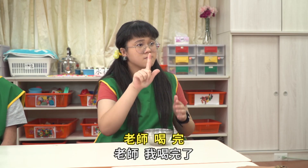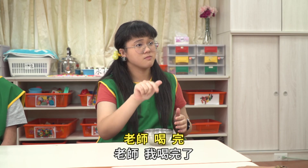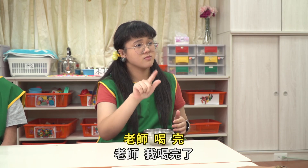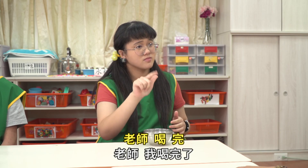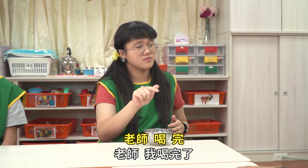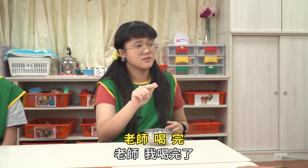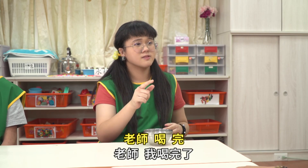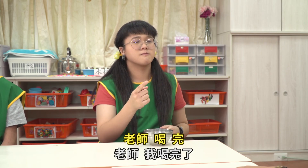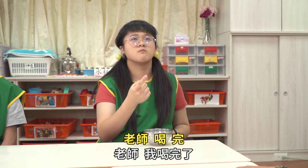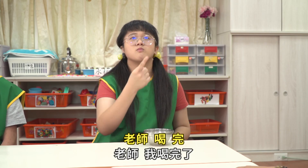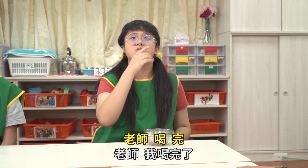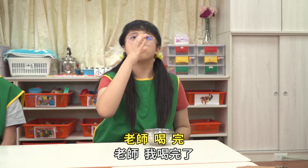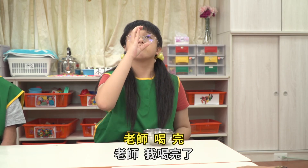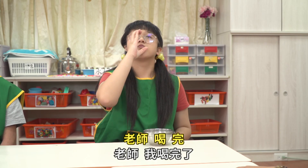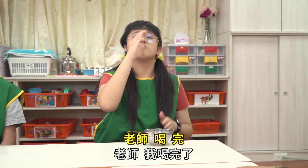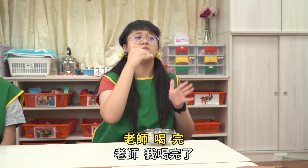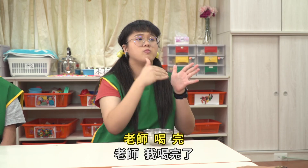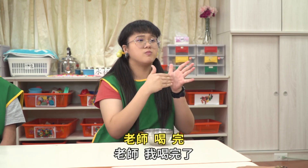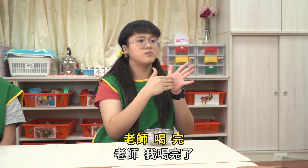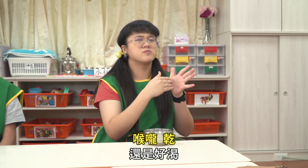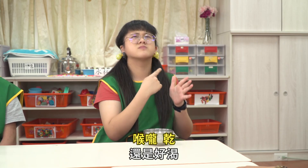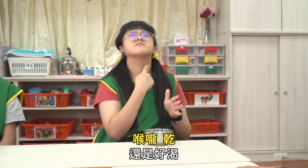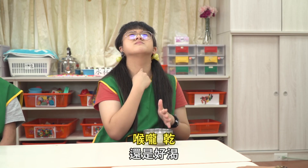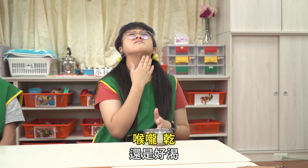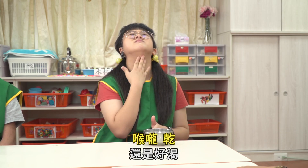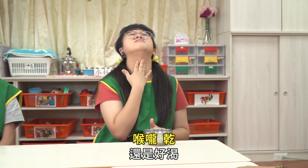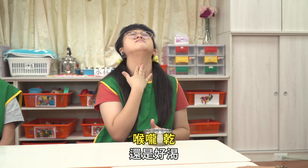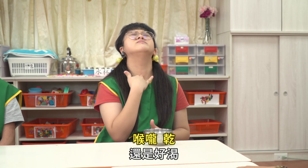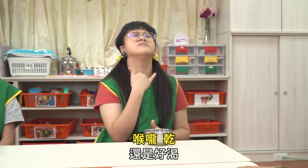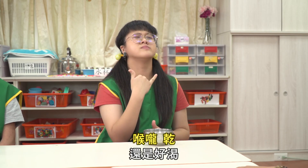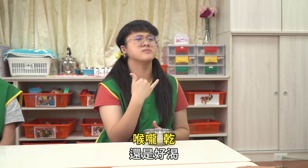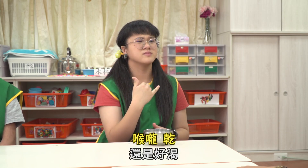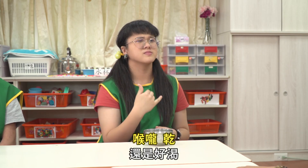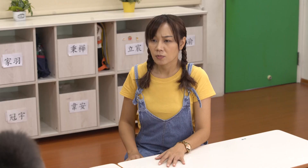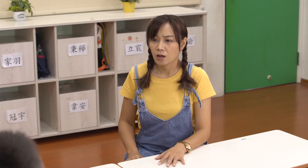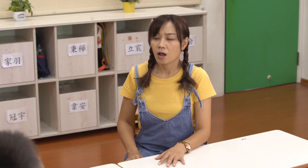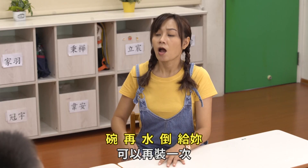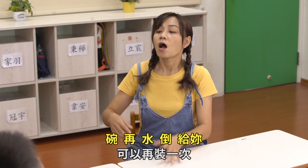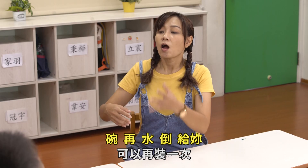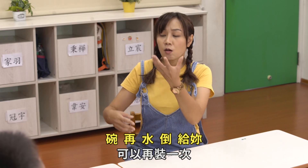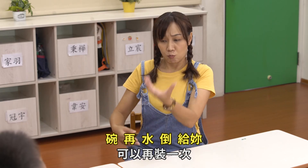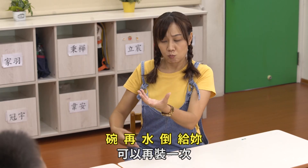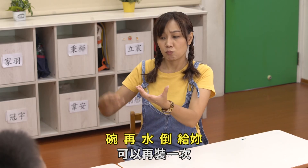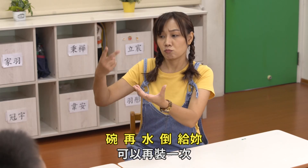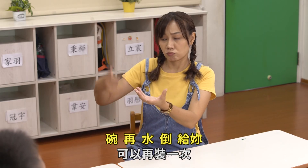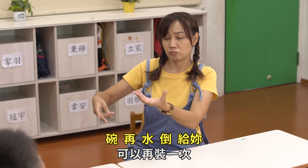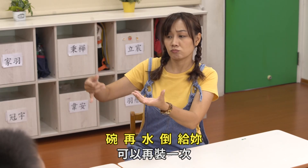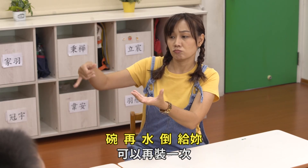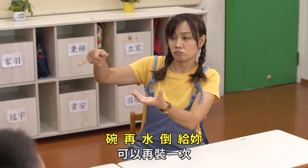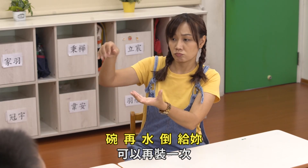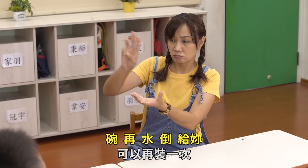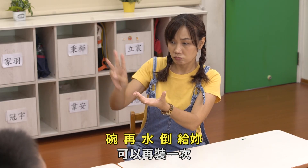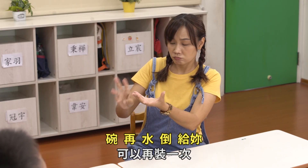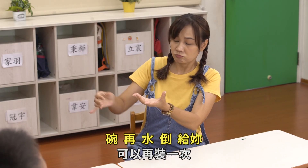老师，我喝完了，还是好渴。 可以再装一